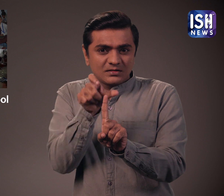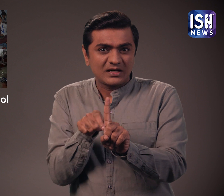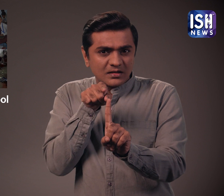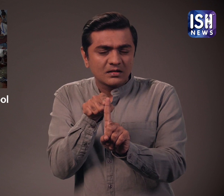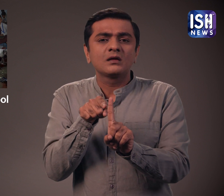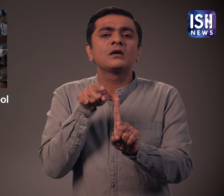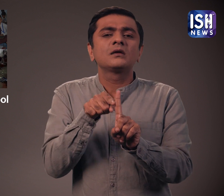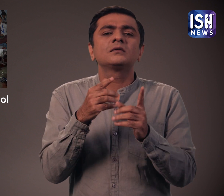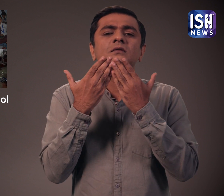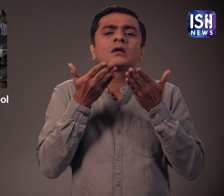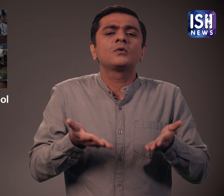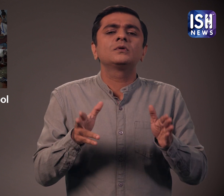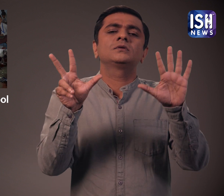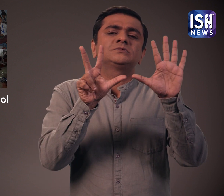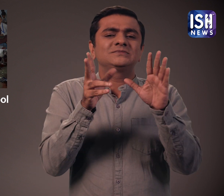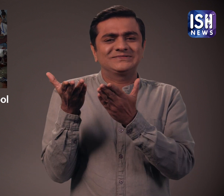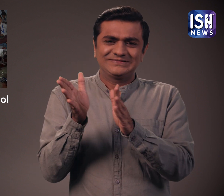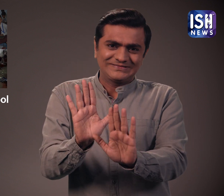जब वह तीसरी कक्षा में था